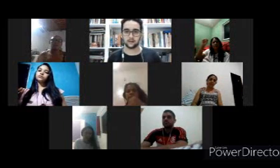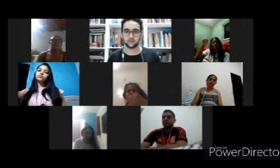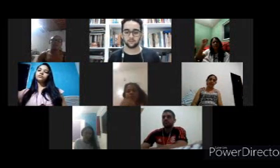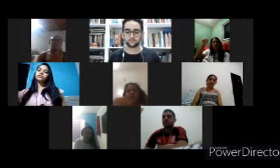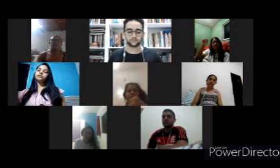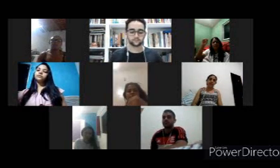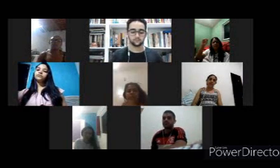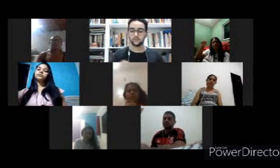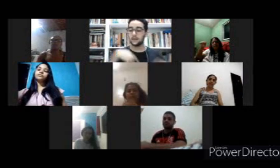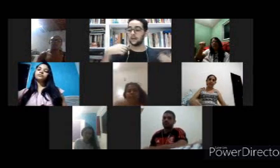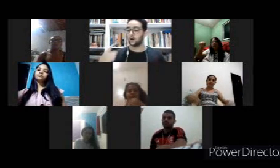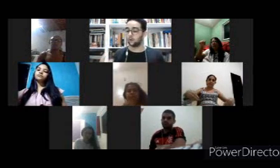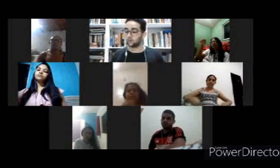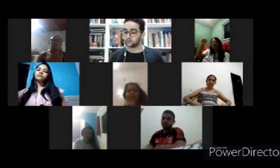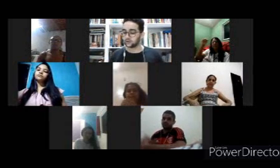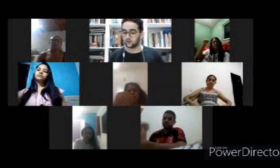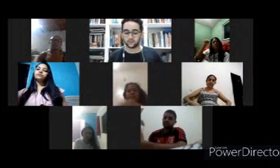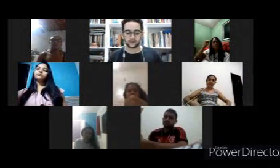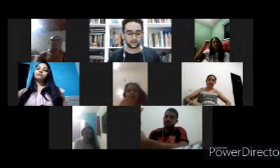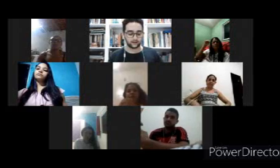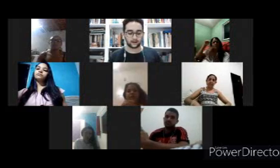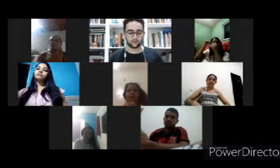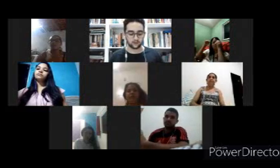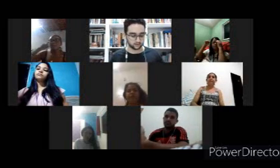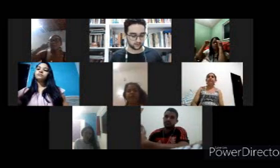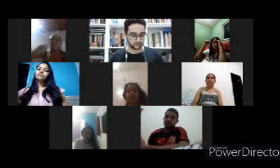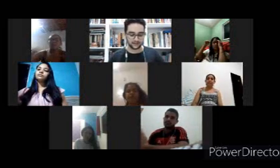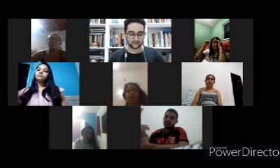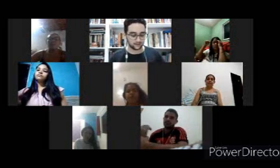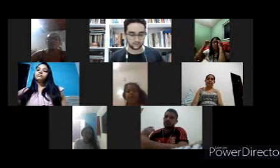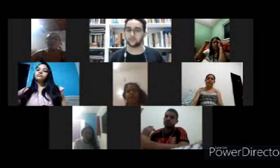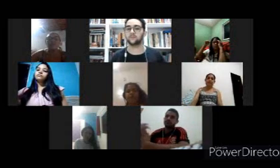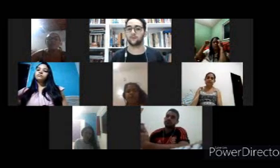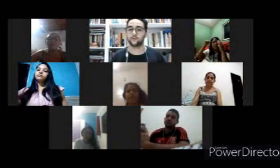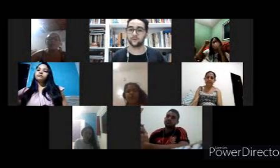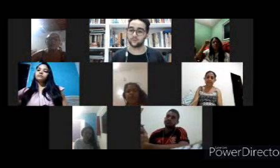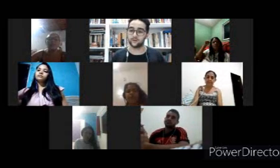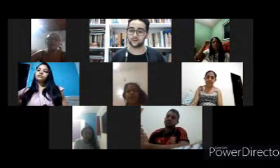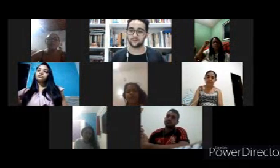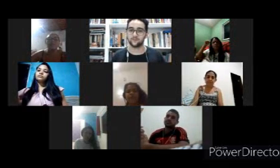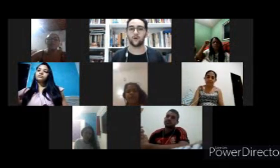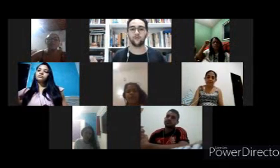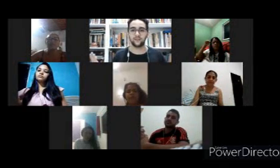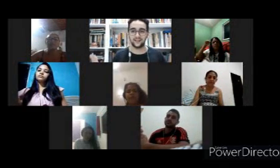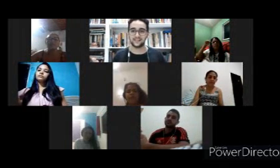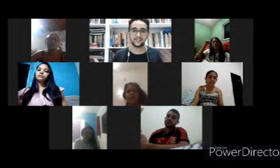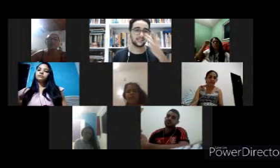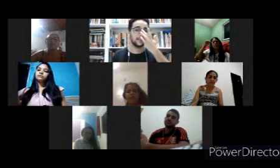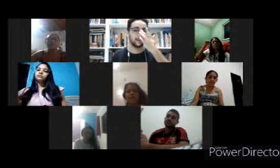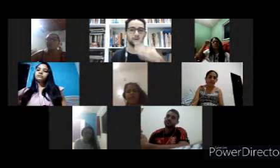Certo? Hoje eu pensei que a aula ia dar tempo, mas pelo visto não deu, já são 9 e 10. Hoje tinha